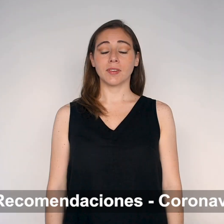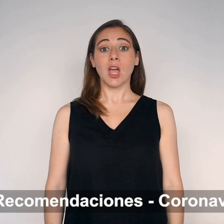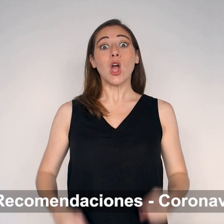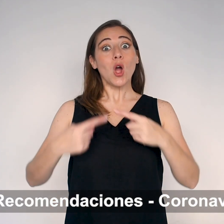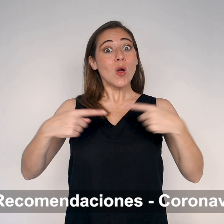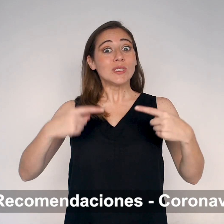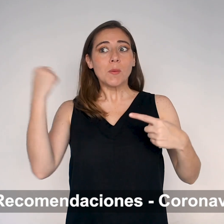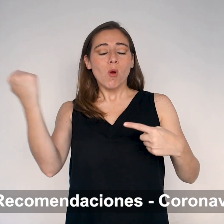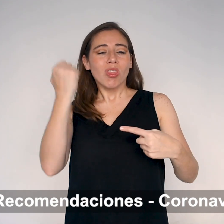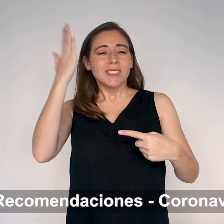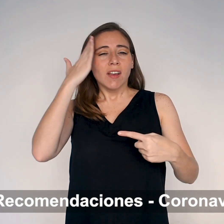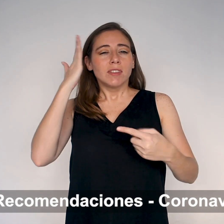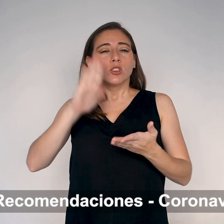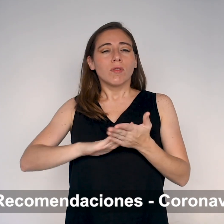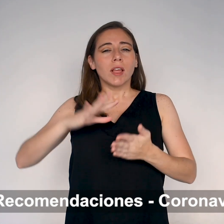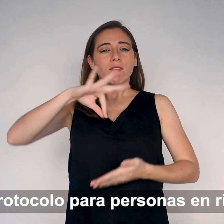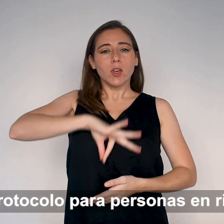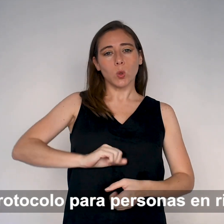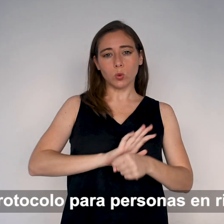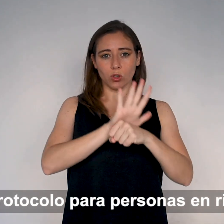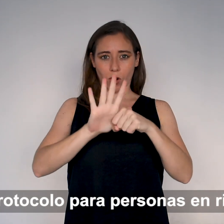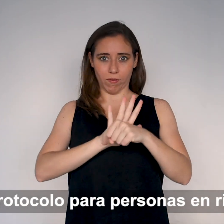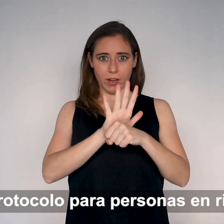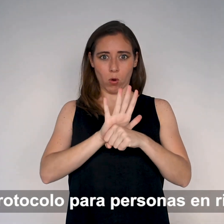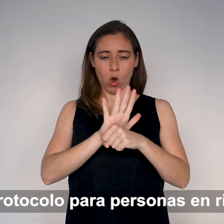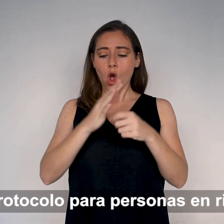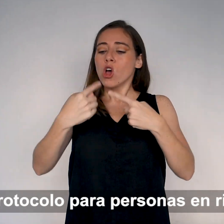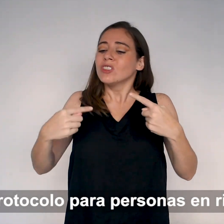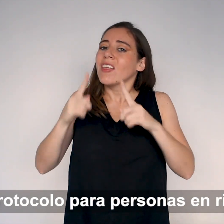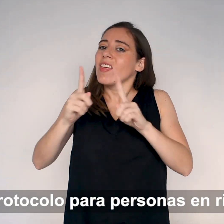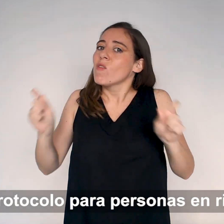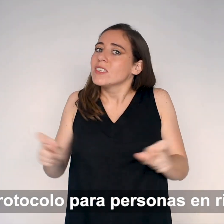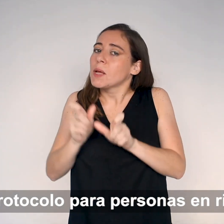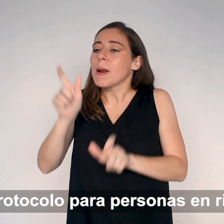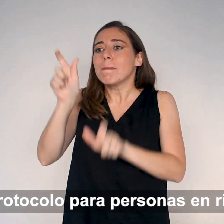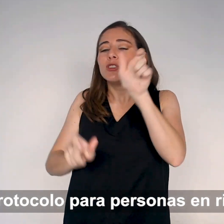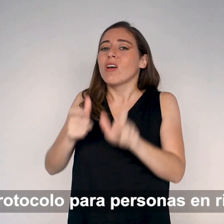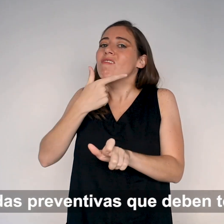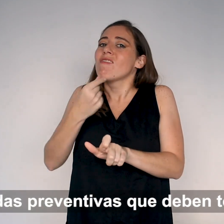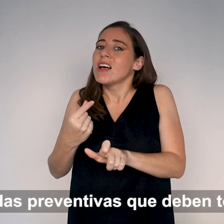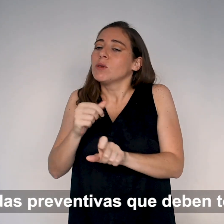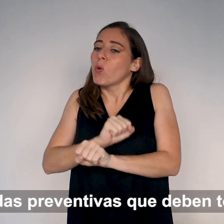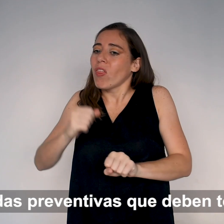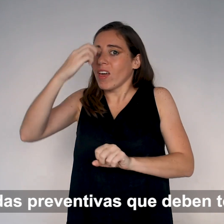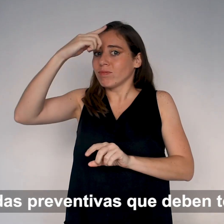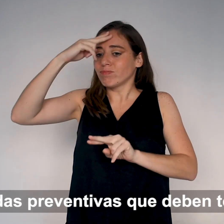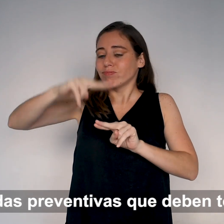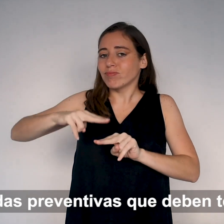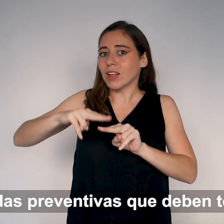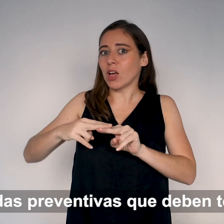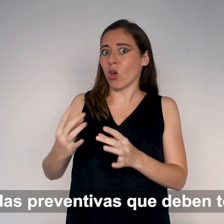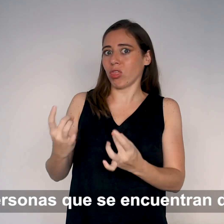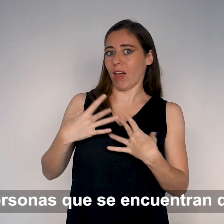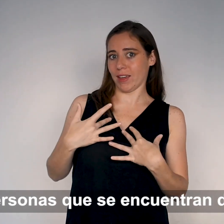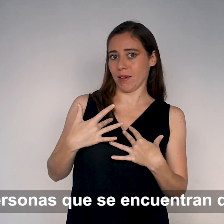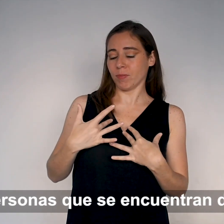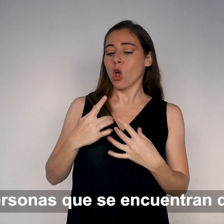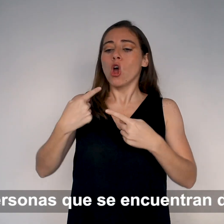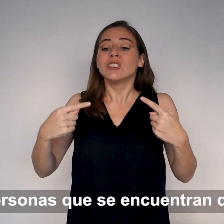Recomendaciones coronavirus, protocolo para personas en riesgo. Medidas preventivas que deben tomar las personas que